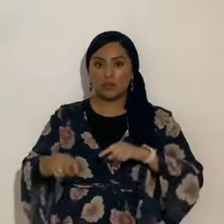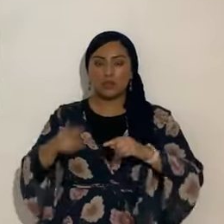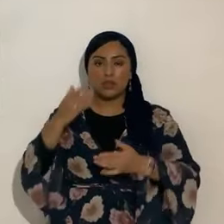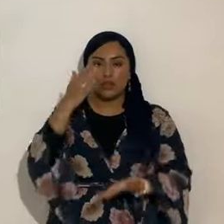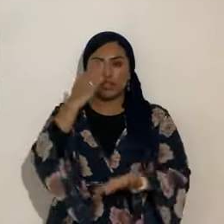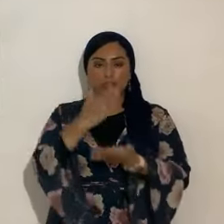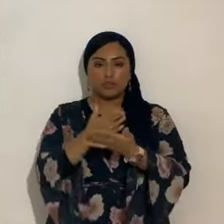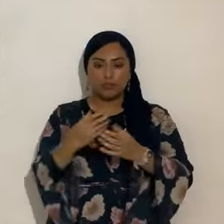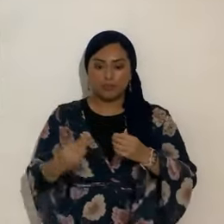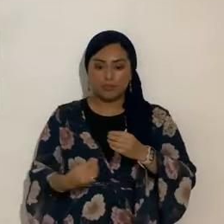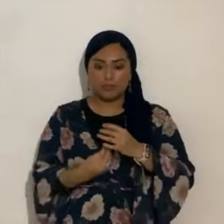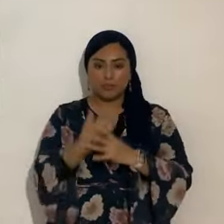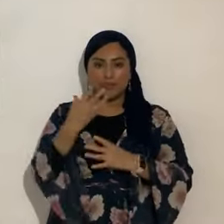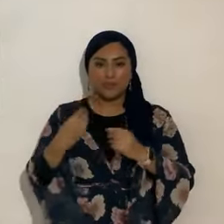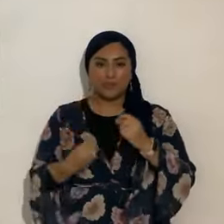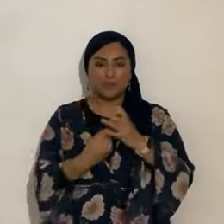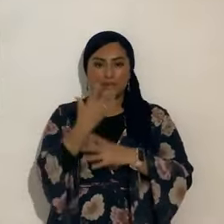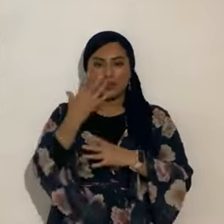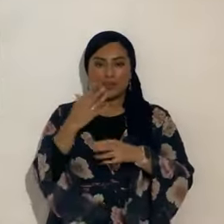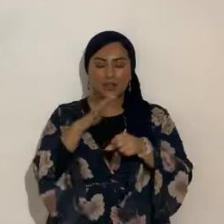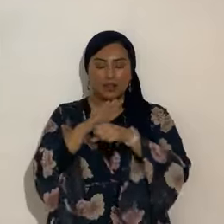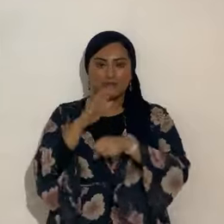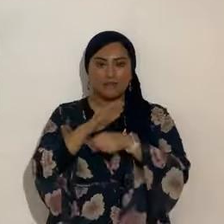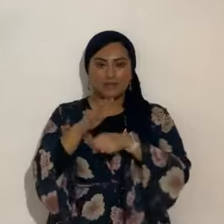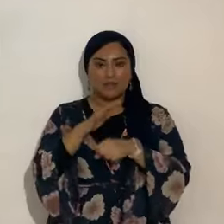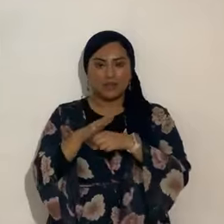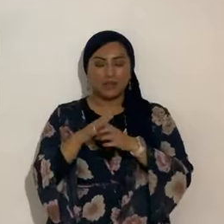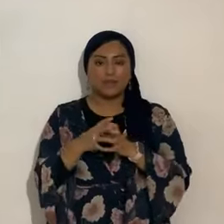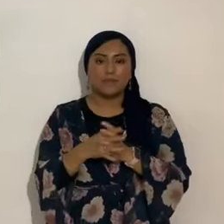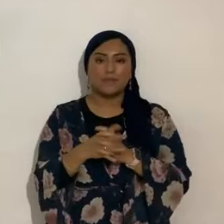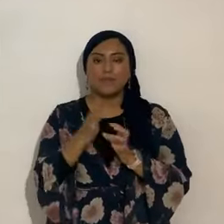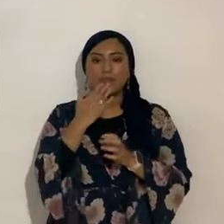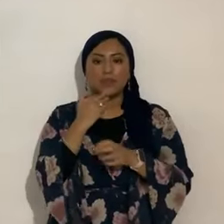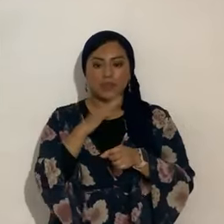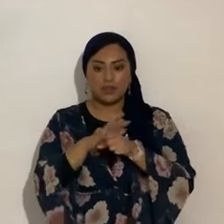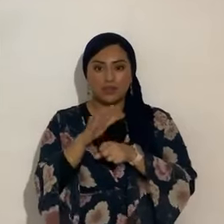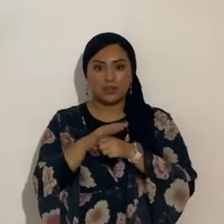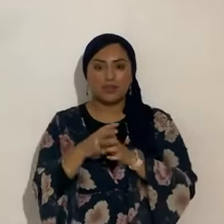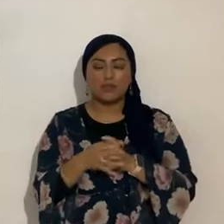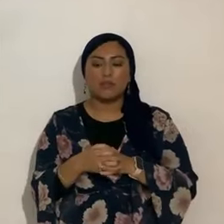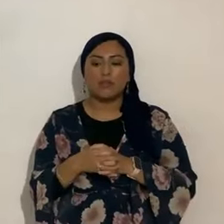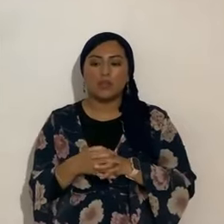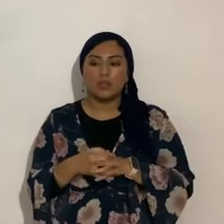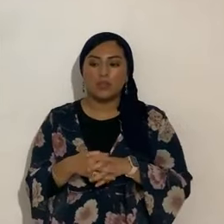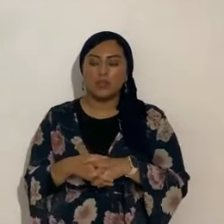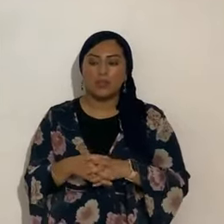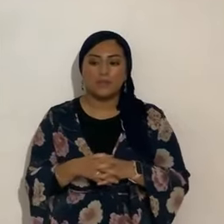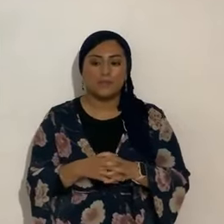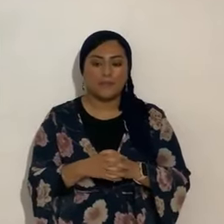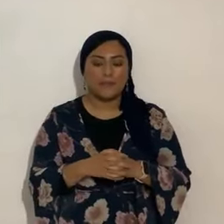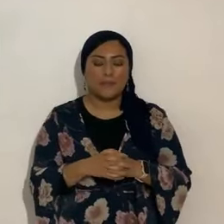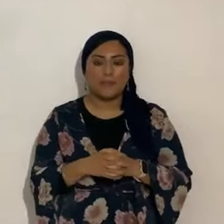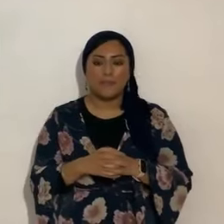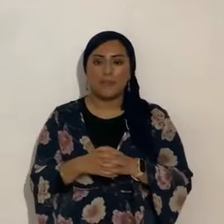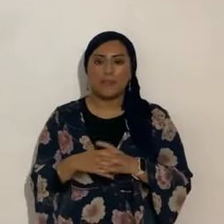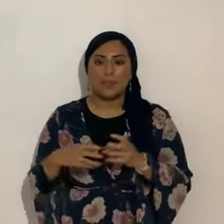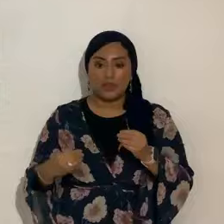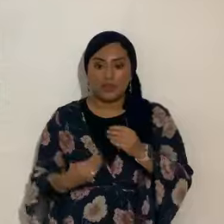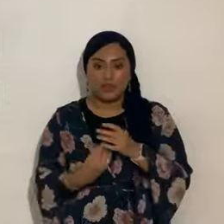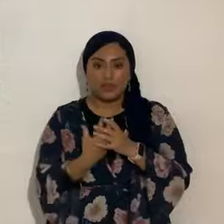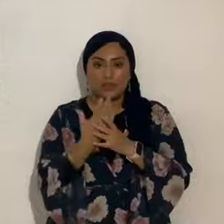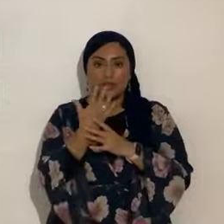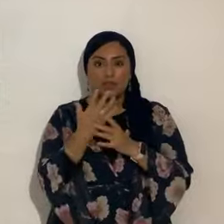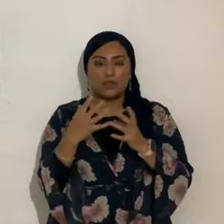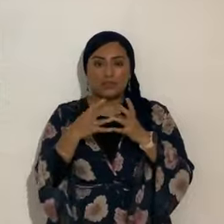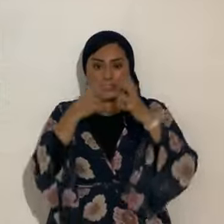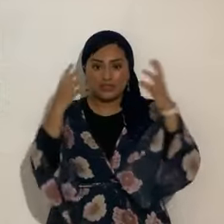producir insulina, ¿sí? O la suficiente insulina, o se vuelve resistente a la insulina, y entonces provoca dulzura